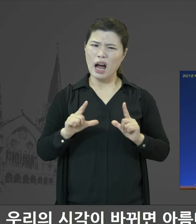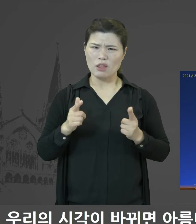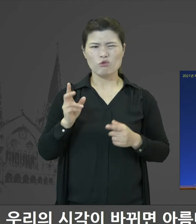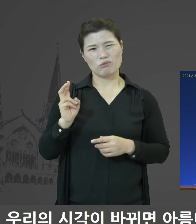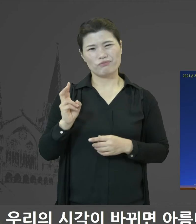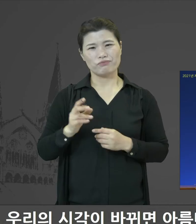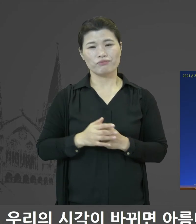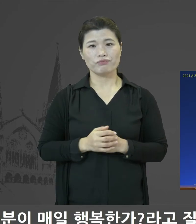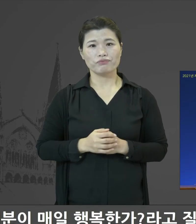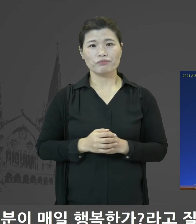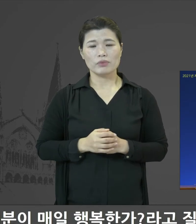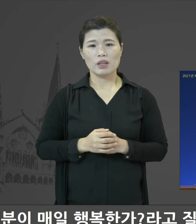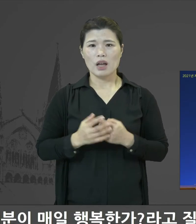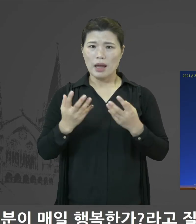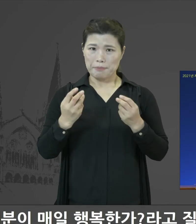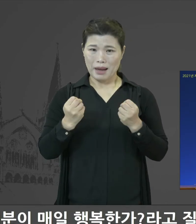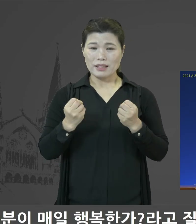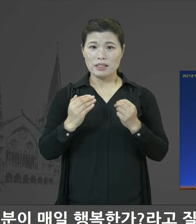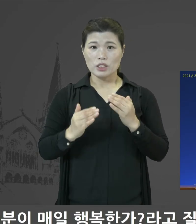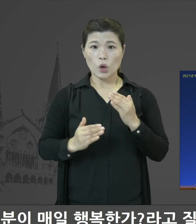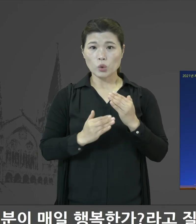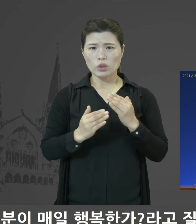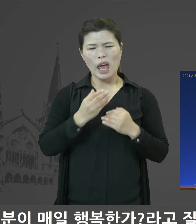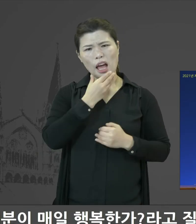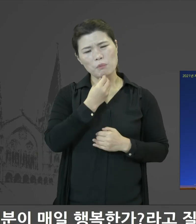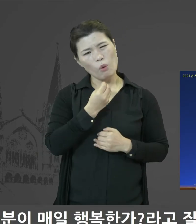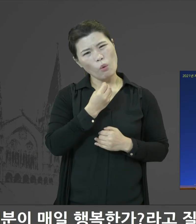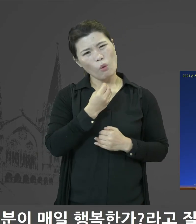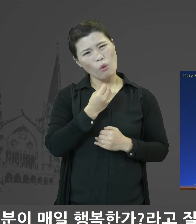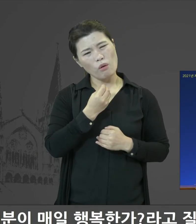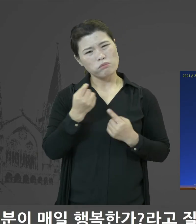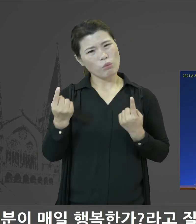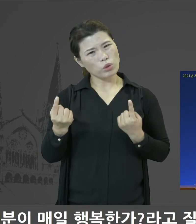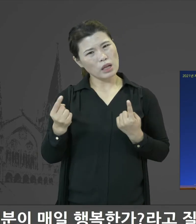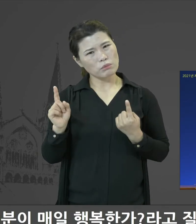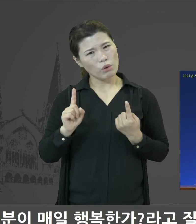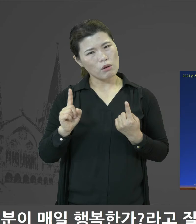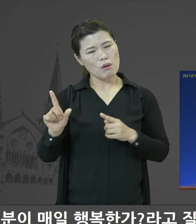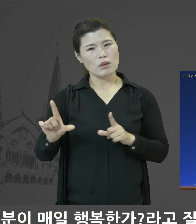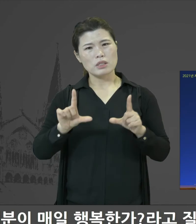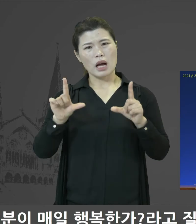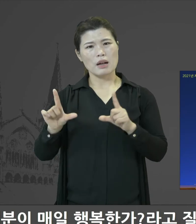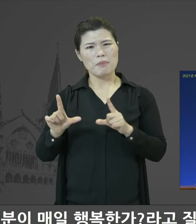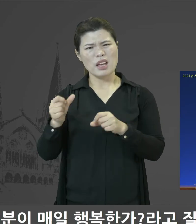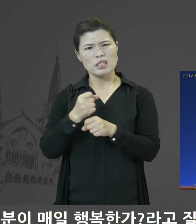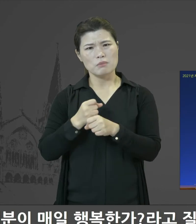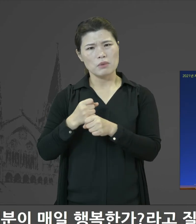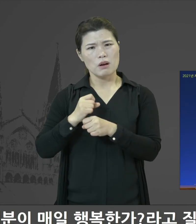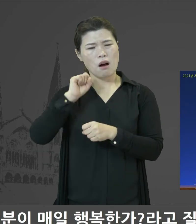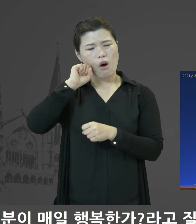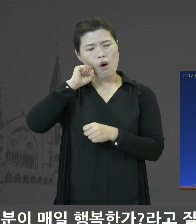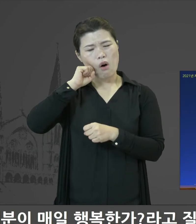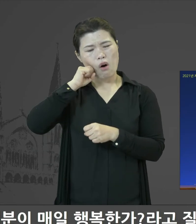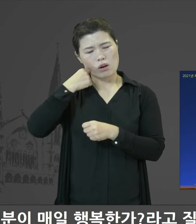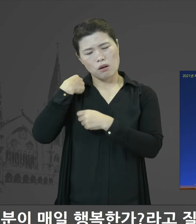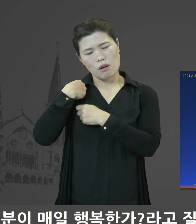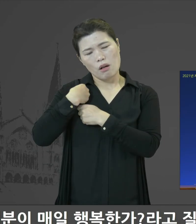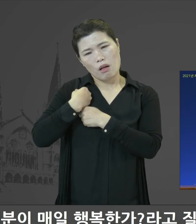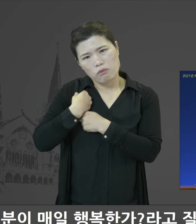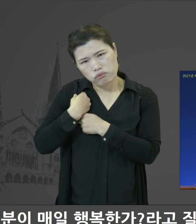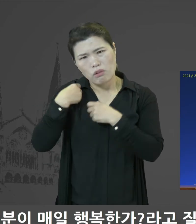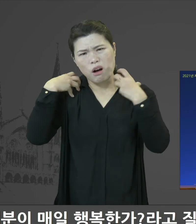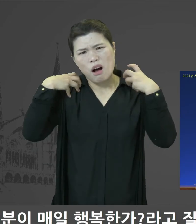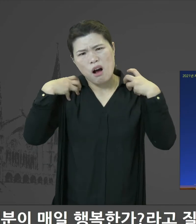사실 더 많은 성도님들이 행복보다는 삶의 짐을 지고 어렵게 산다고 저는 알고